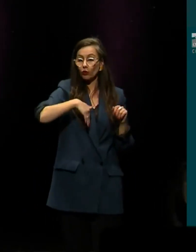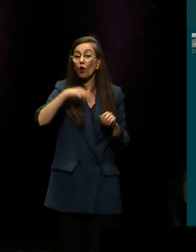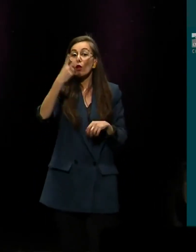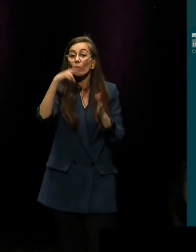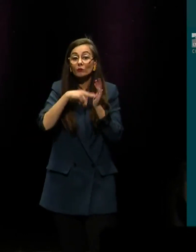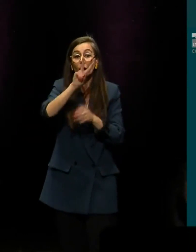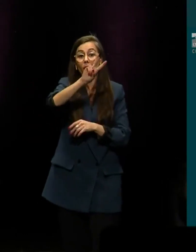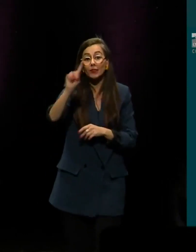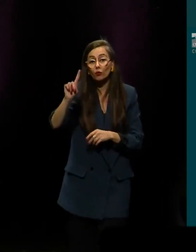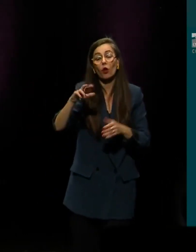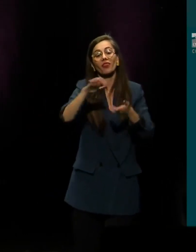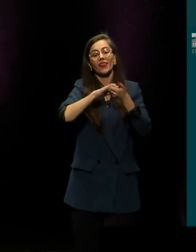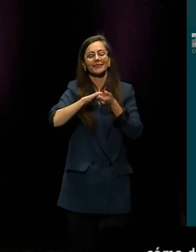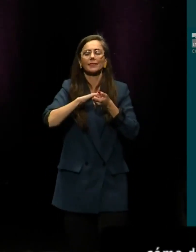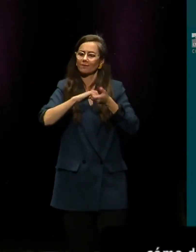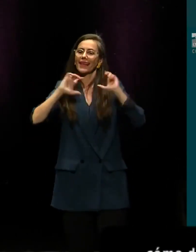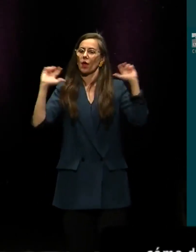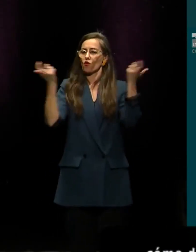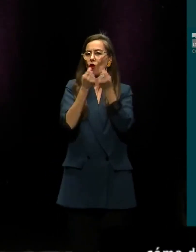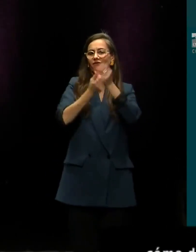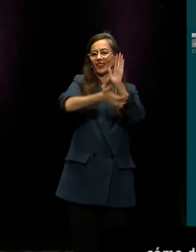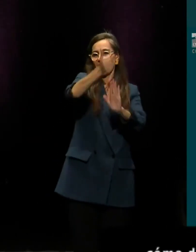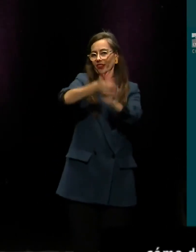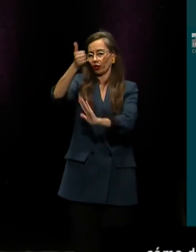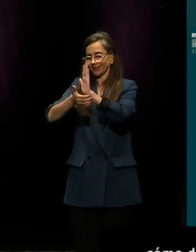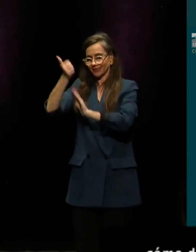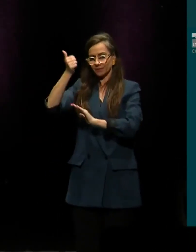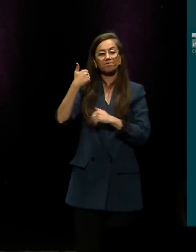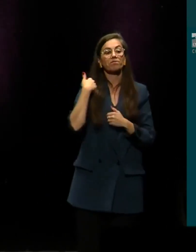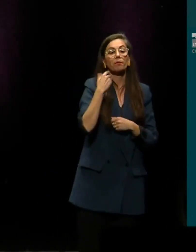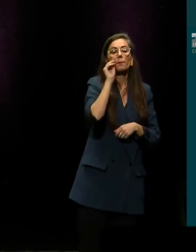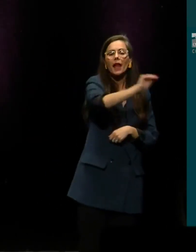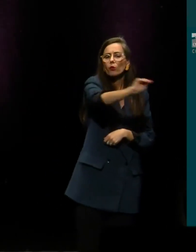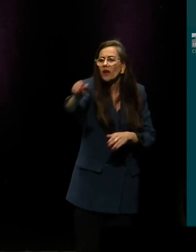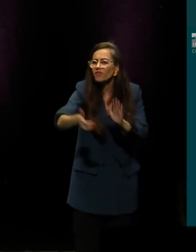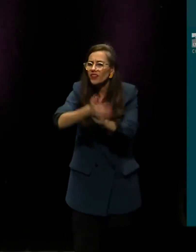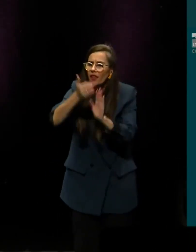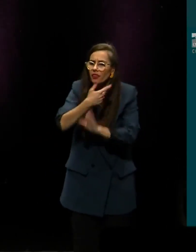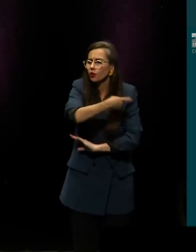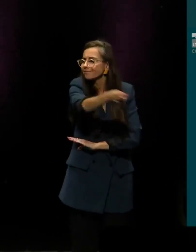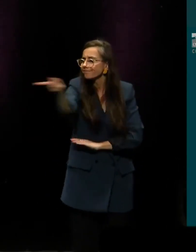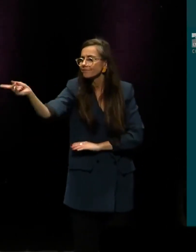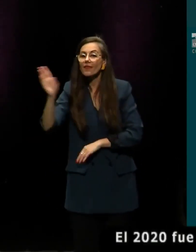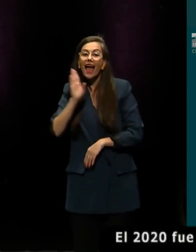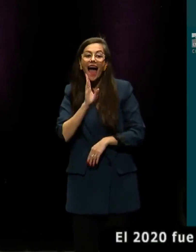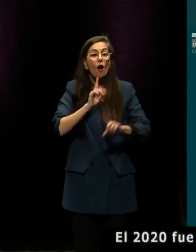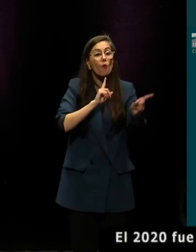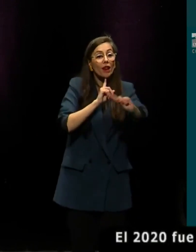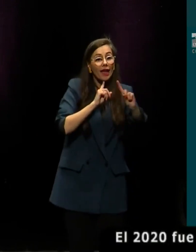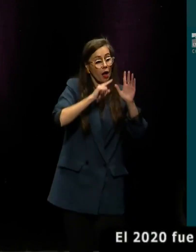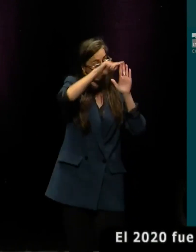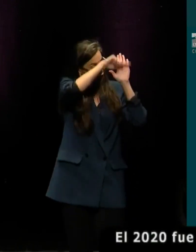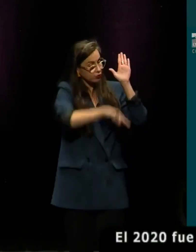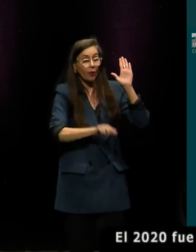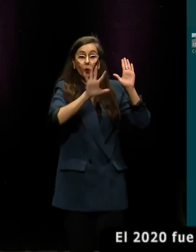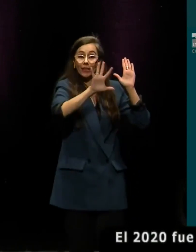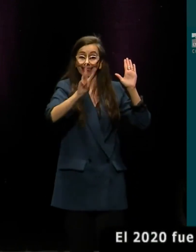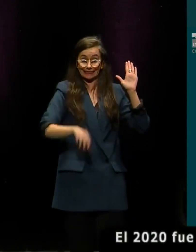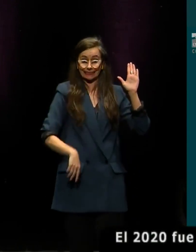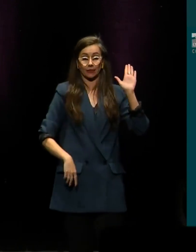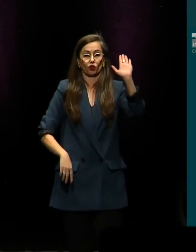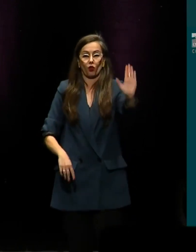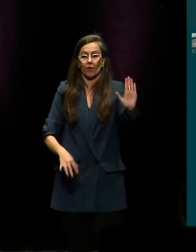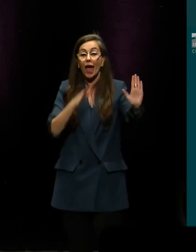un año muy duro para todos. Y en el 2021, desde la CNSE, hicimos una reunión con todas las